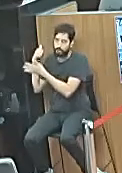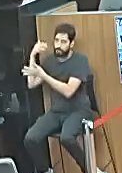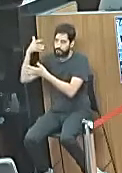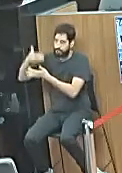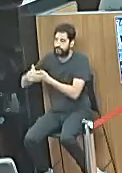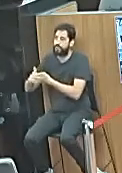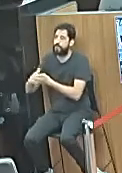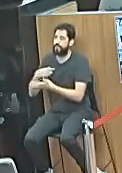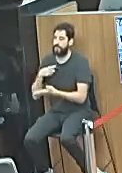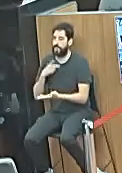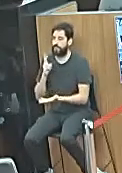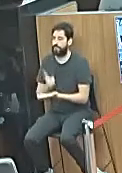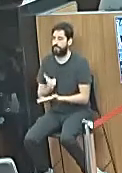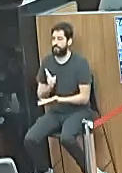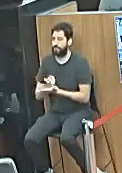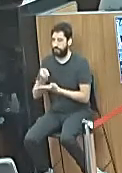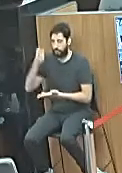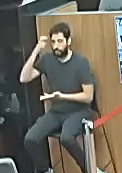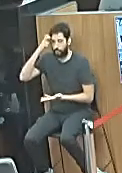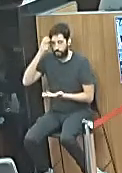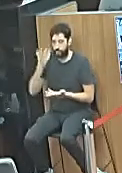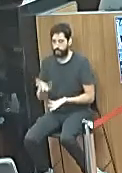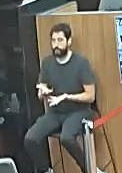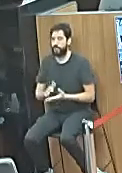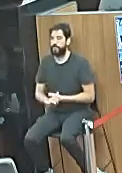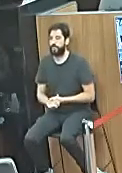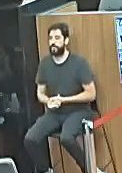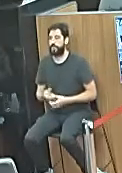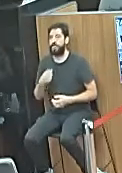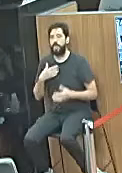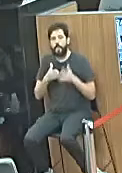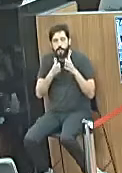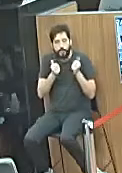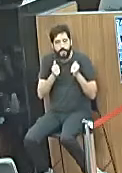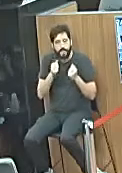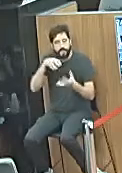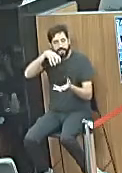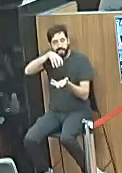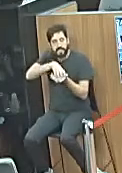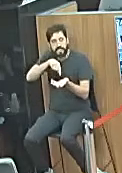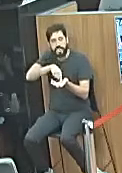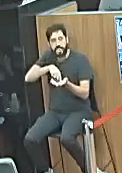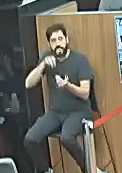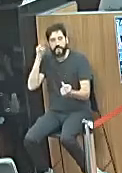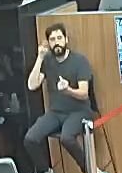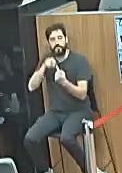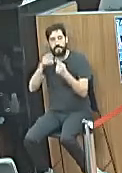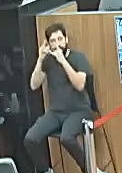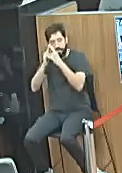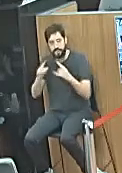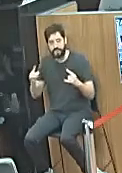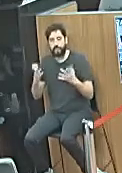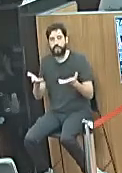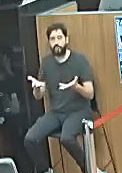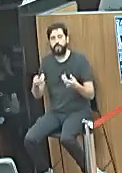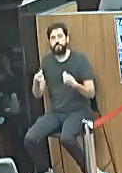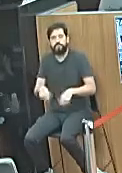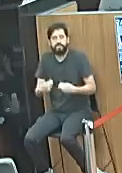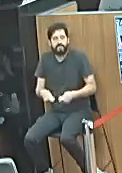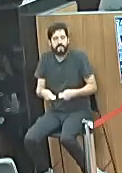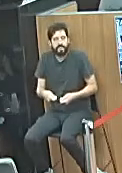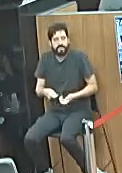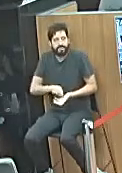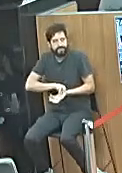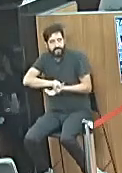cultura e em quando a gente pede o centro de referência do circo e precisamos de tantos